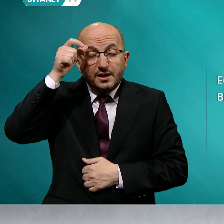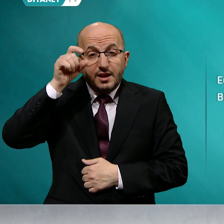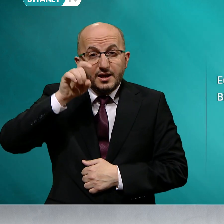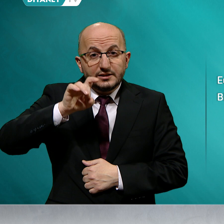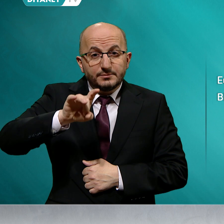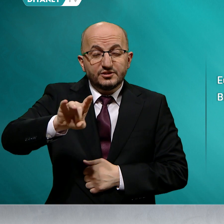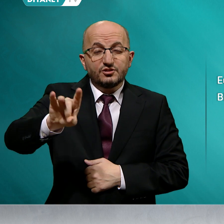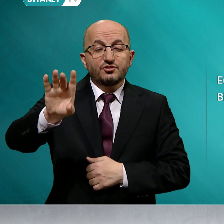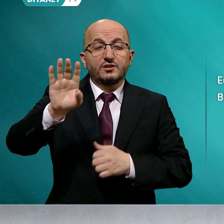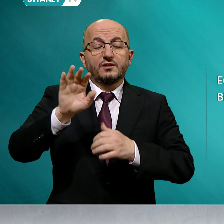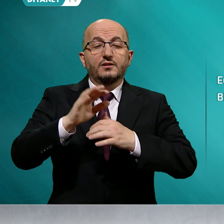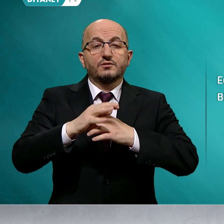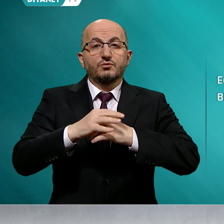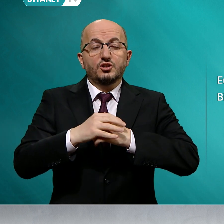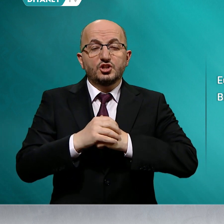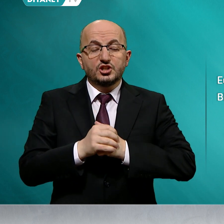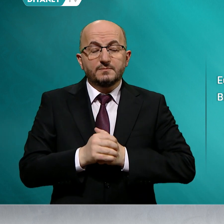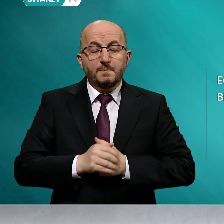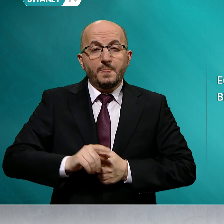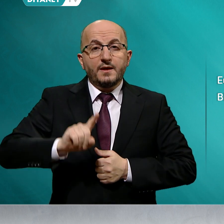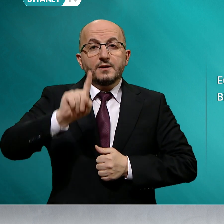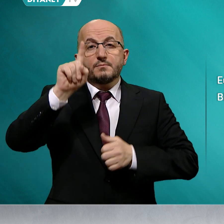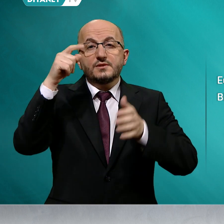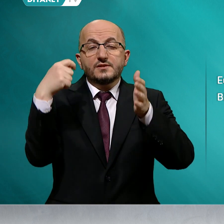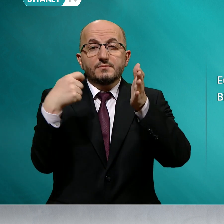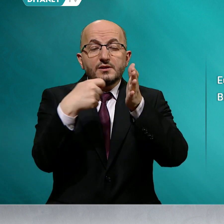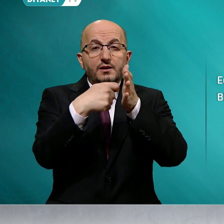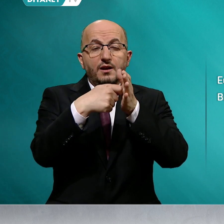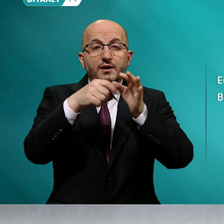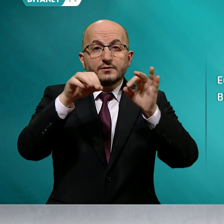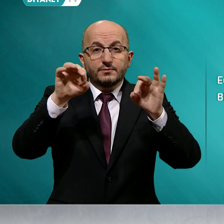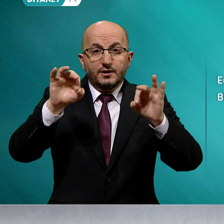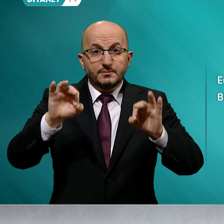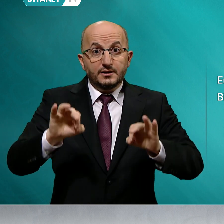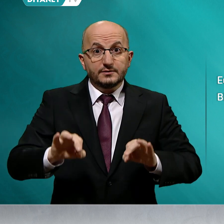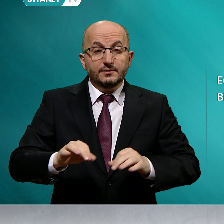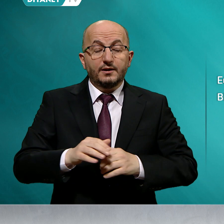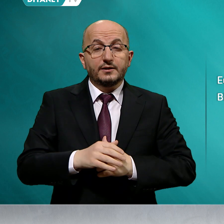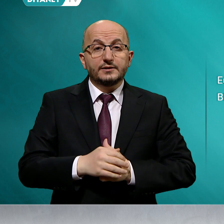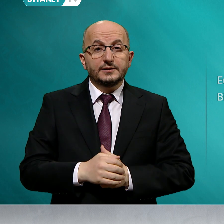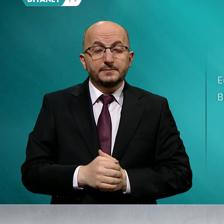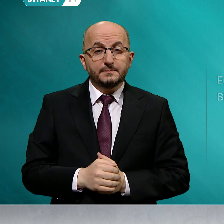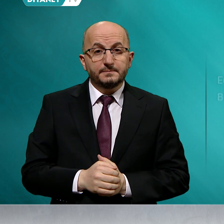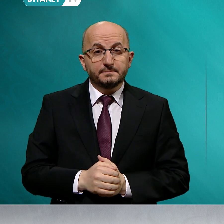أعوذ بالله من الشيطان الرجيم بسم الله الرحمن الرحيم